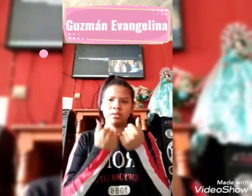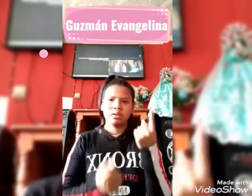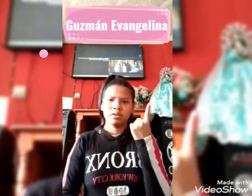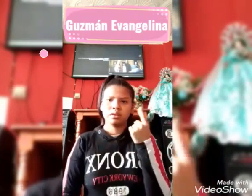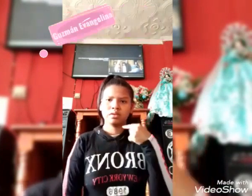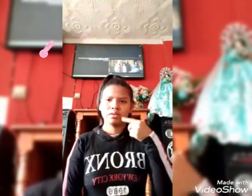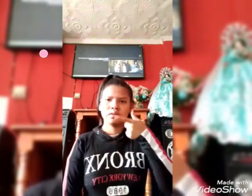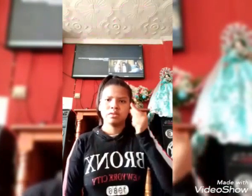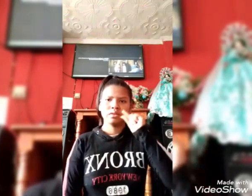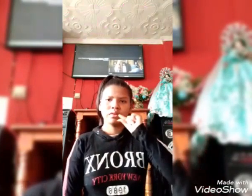Música